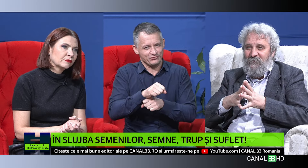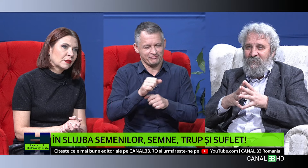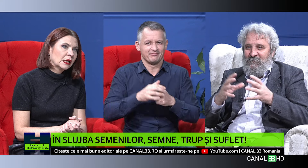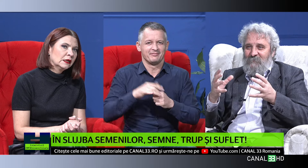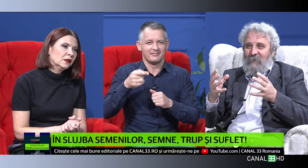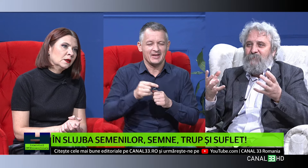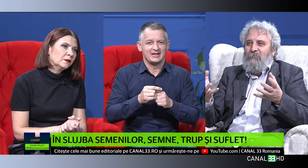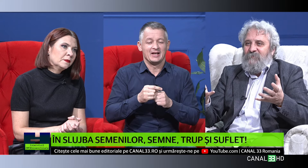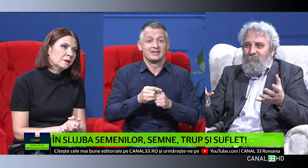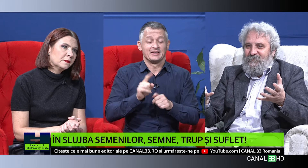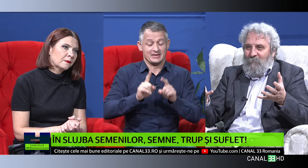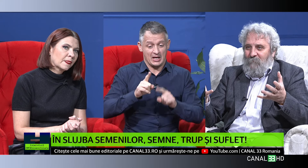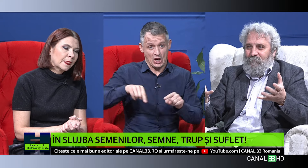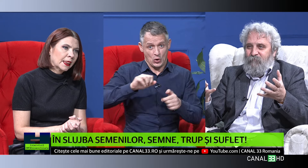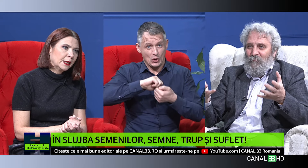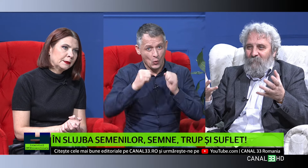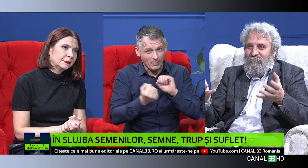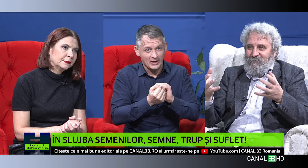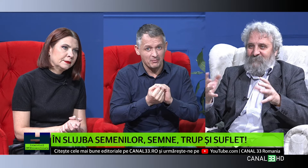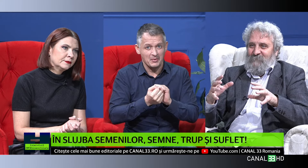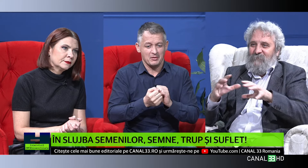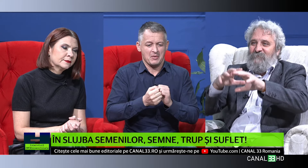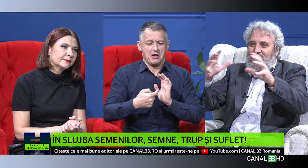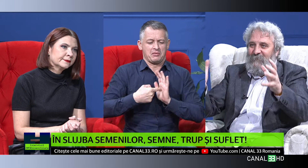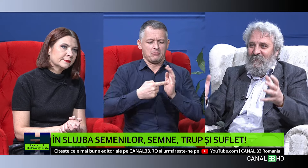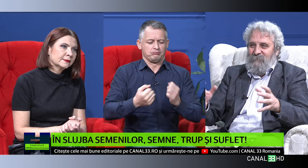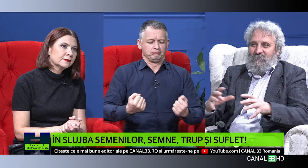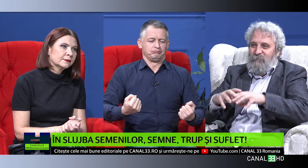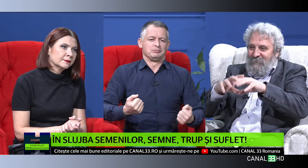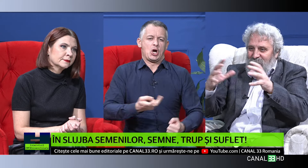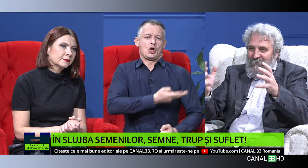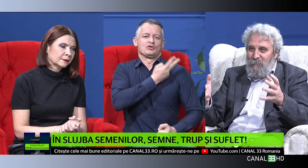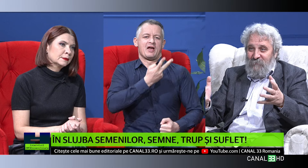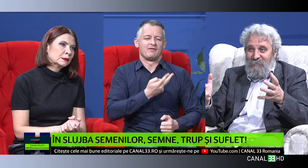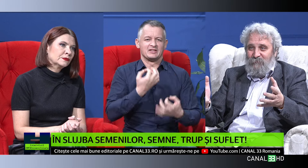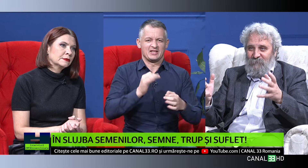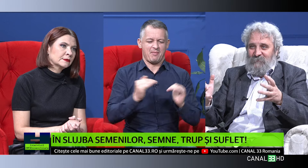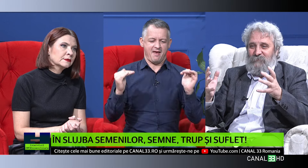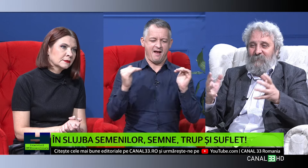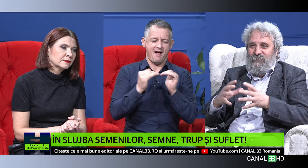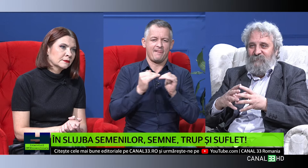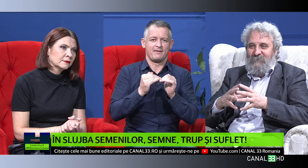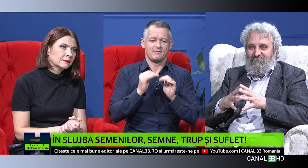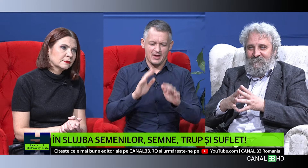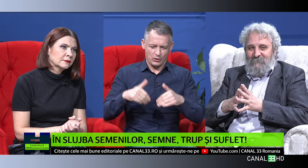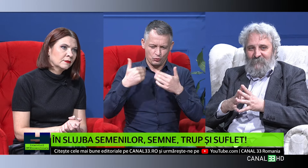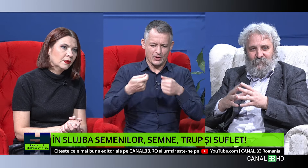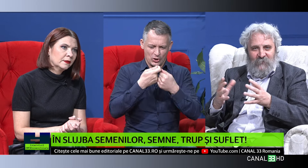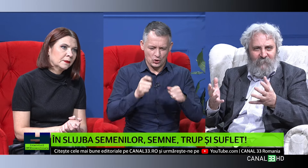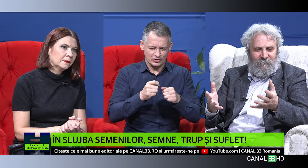că dacă tot ne batem cu pumnul în piept că suntem egali, că încercăm să-i aducem pe toți în același sistem, atunci hai,